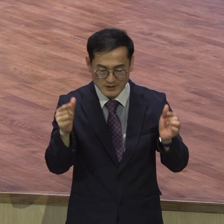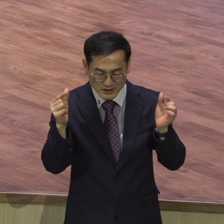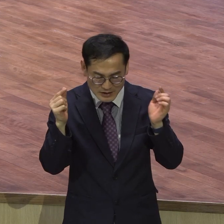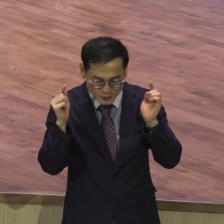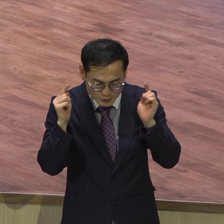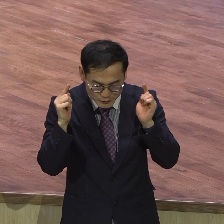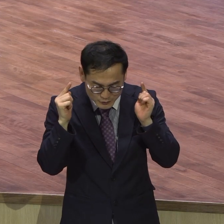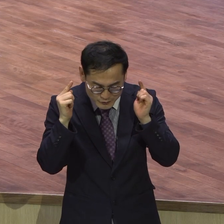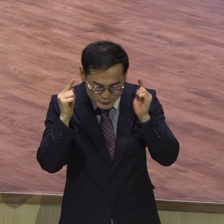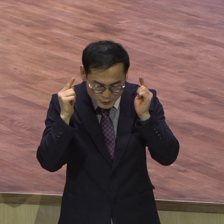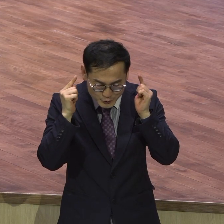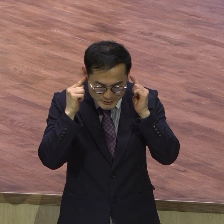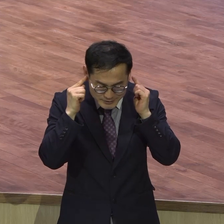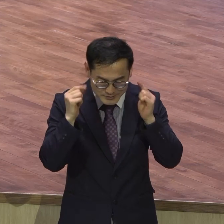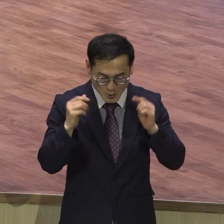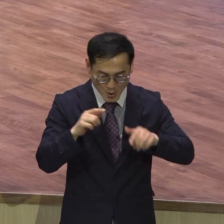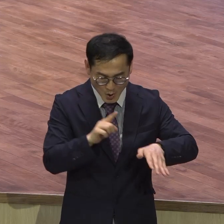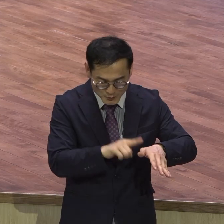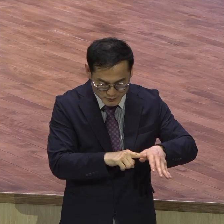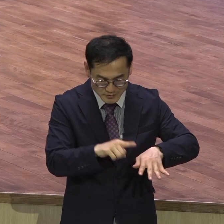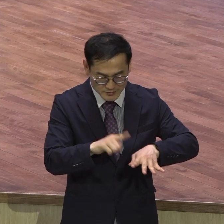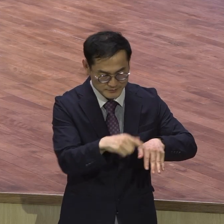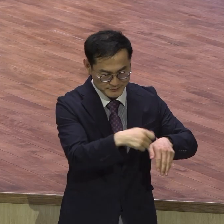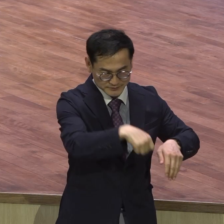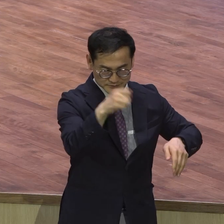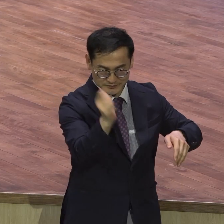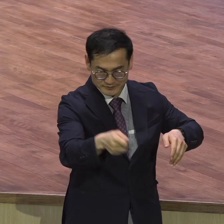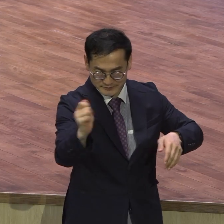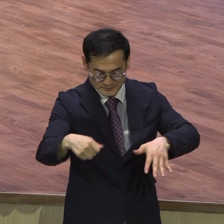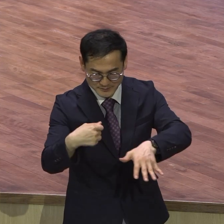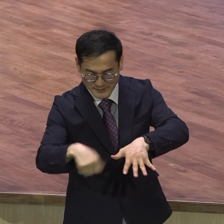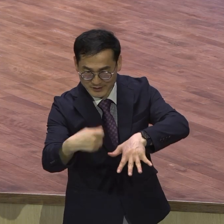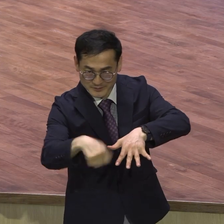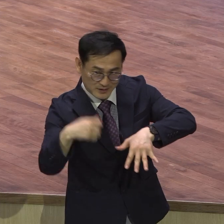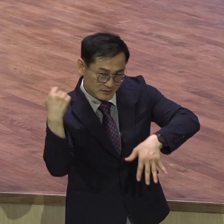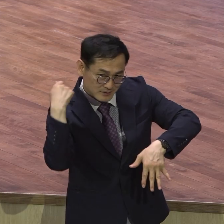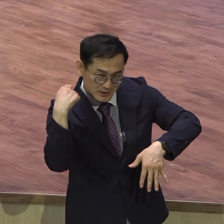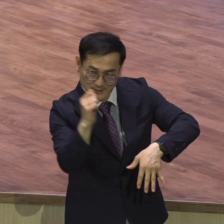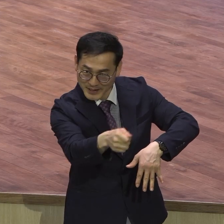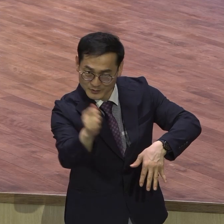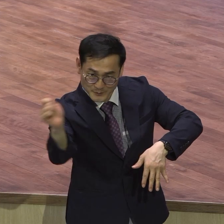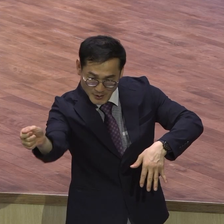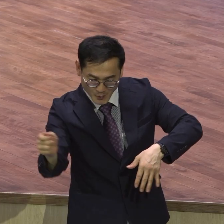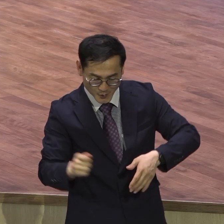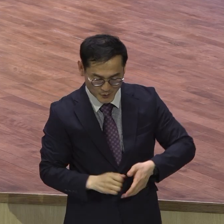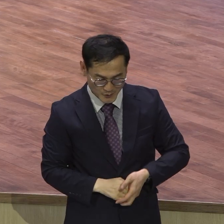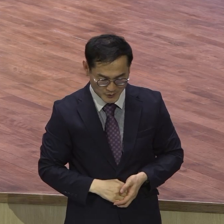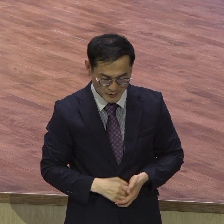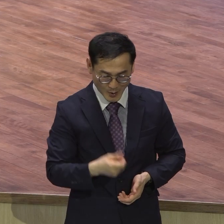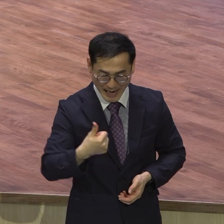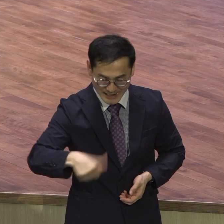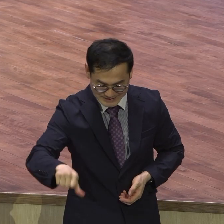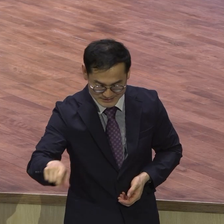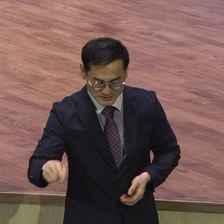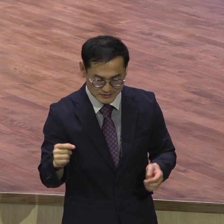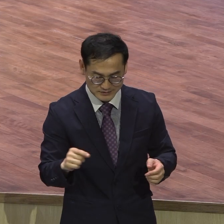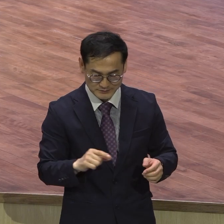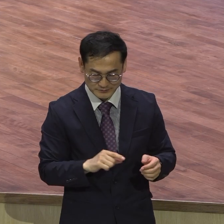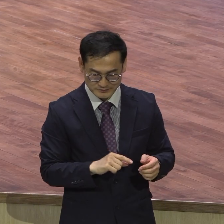엄지손가락과 그의 오른쪽 엄지발가락에 바르고 아론의 아들들을 데려다가 모세가 그의 오른쪽 깃불이와